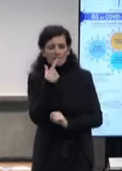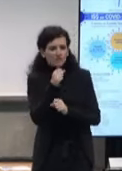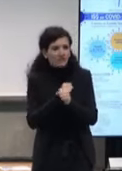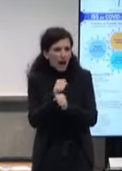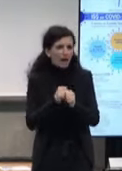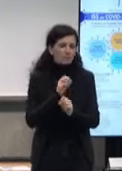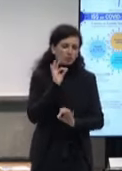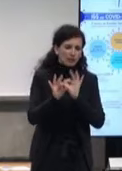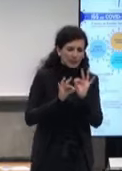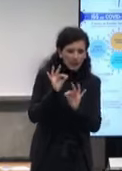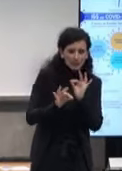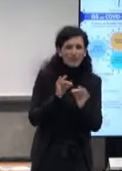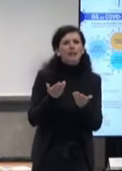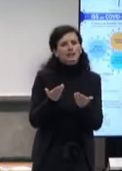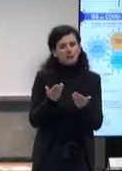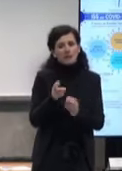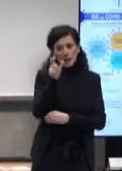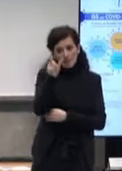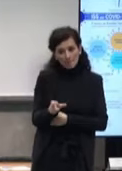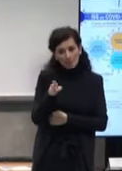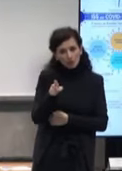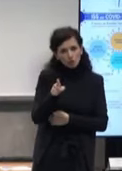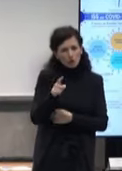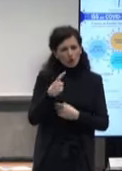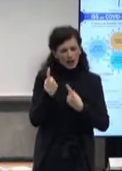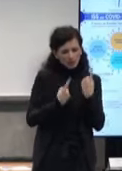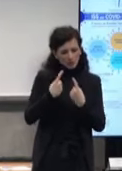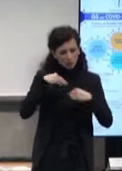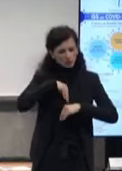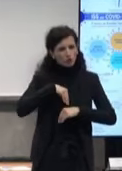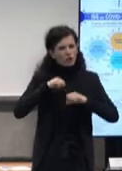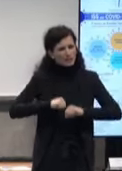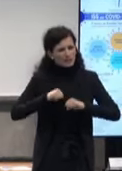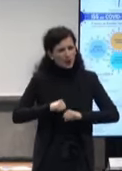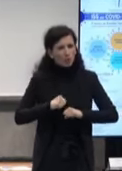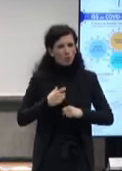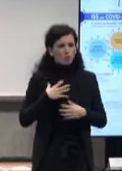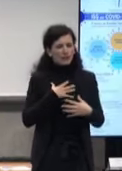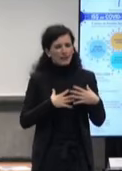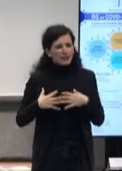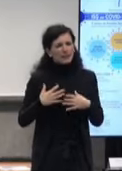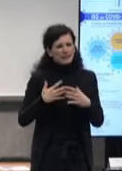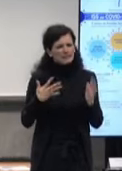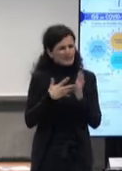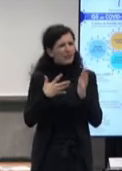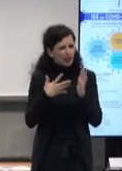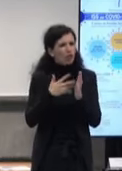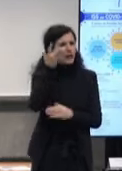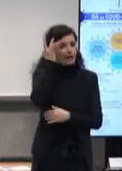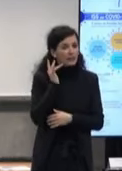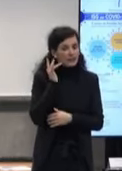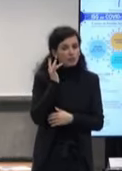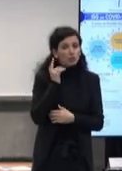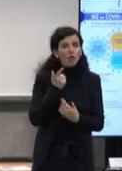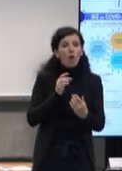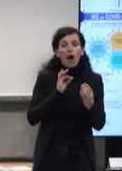però in una persona con degli organi o comunque degli apparati in parte compromessi linz il